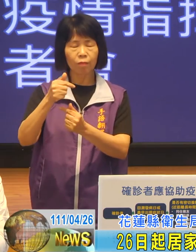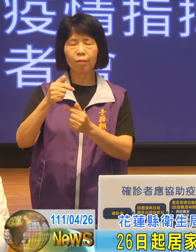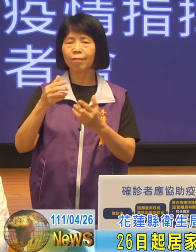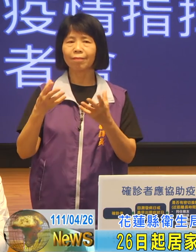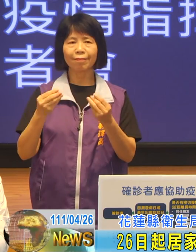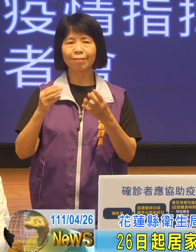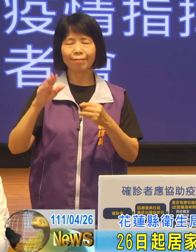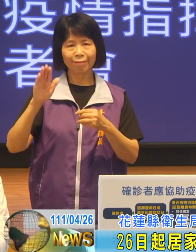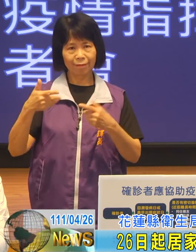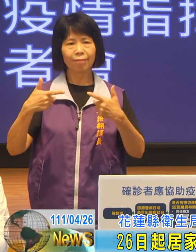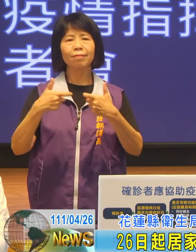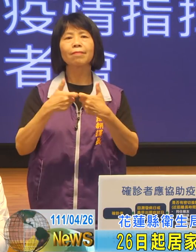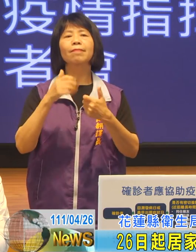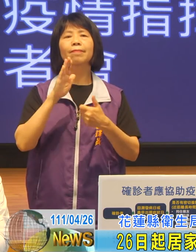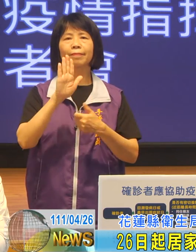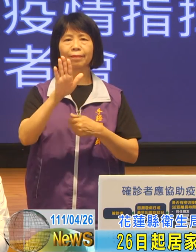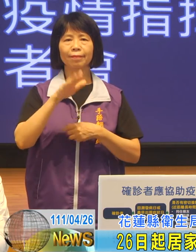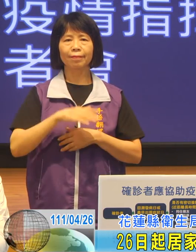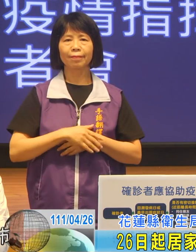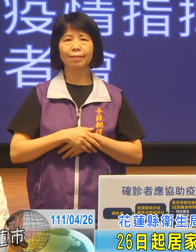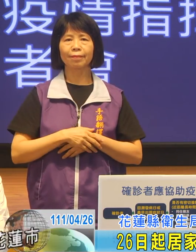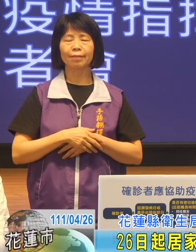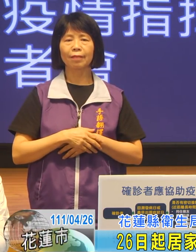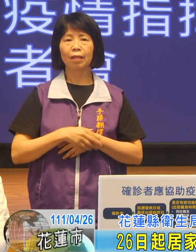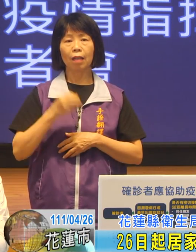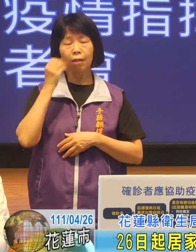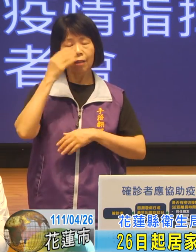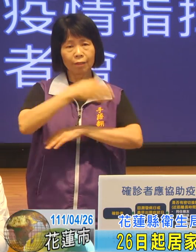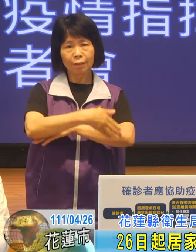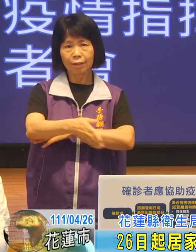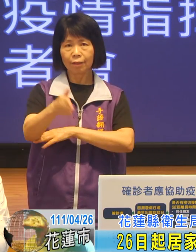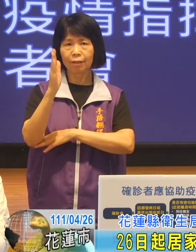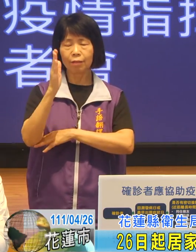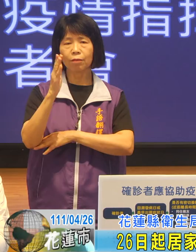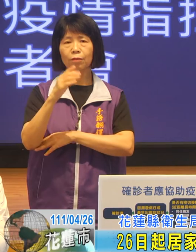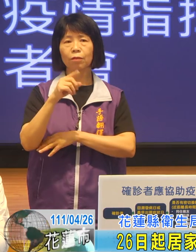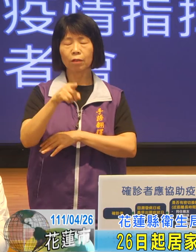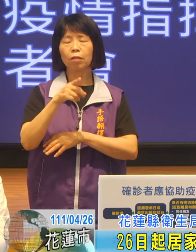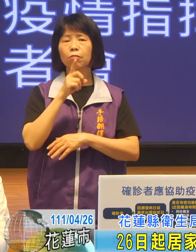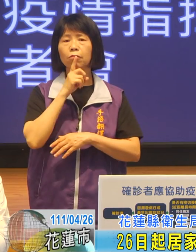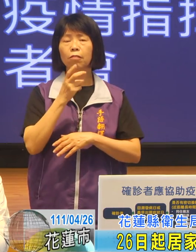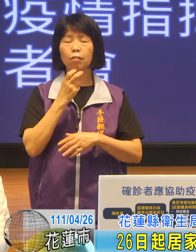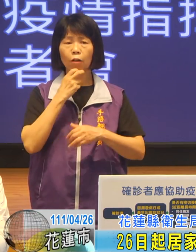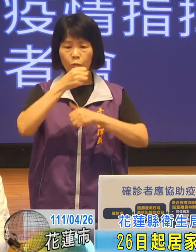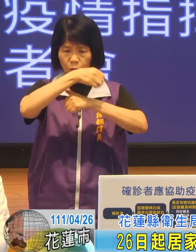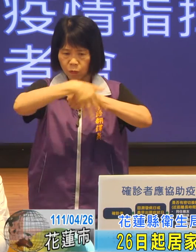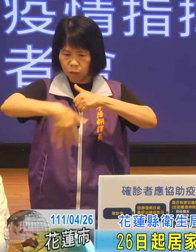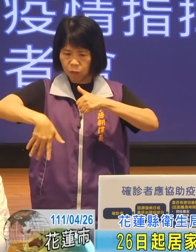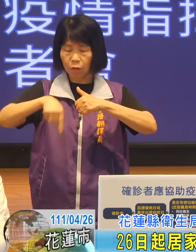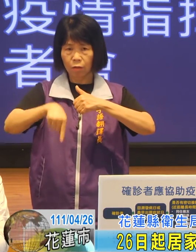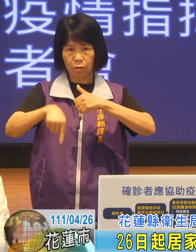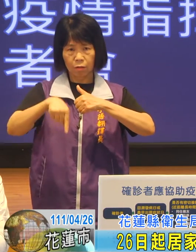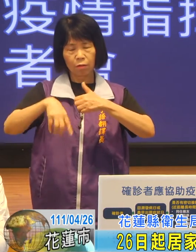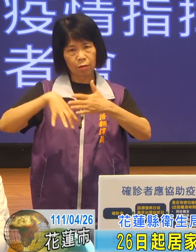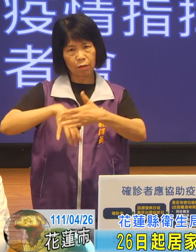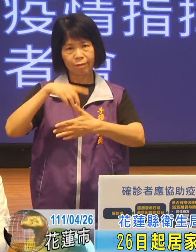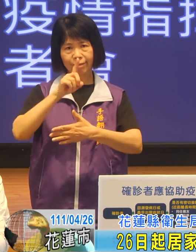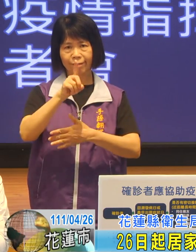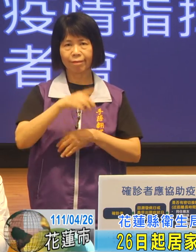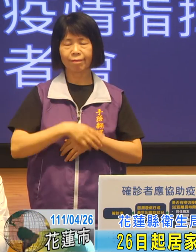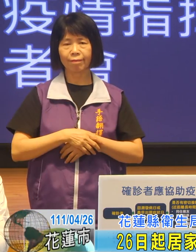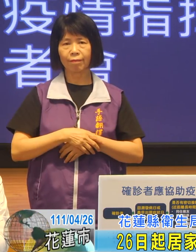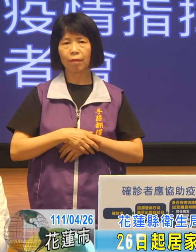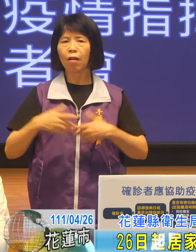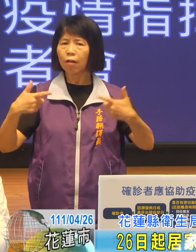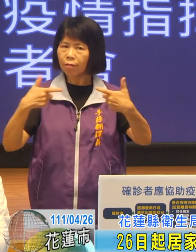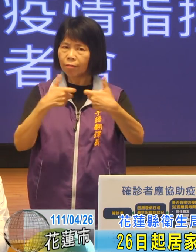但是有最适当。那花莲县政府当然属于中央政府底下的一个县政府，所以我们当